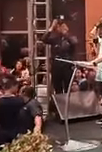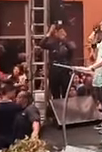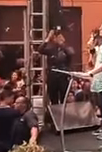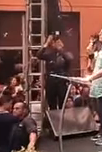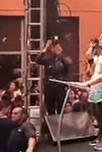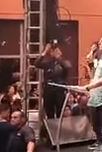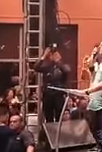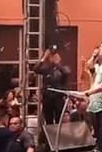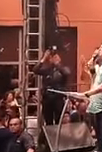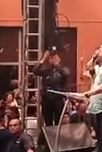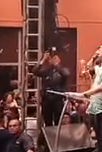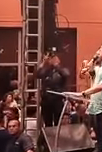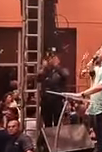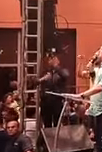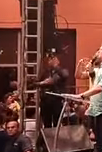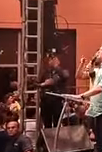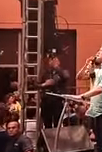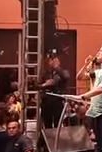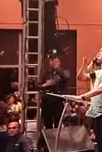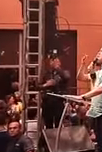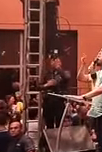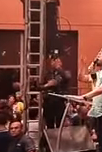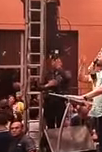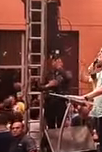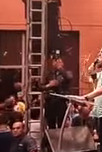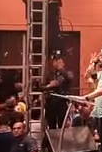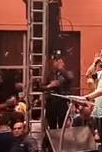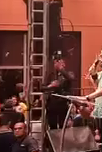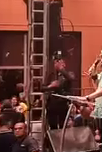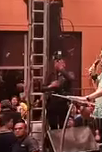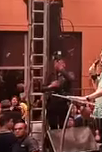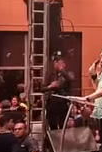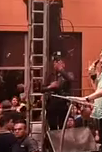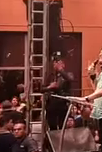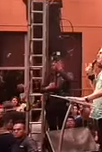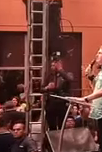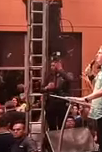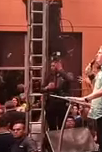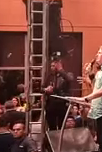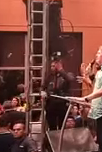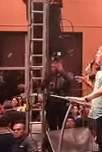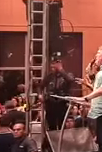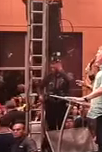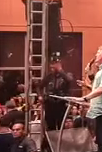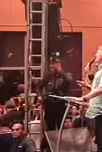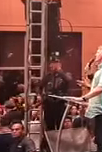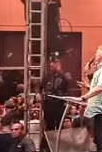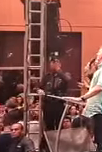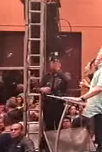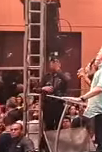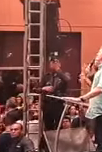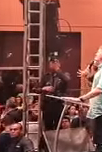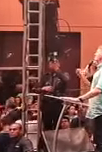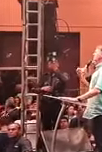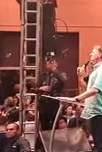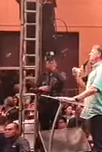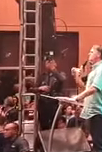que acontecia nos países do mundo. Não errei nenhuma das minhas observações.